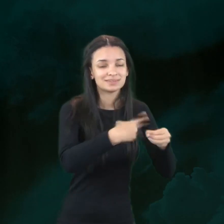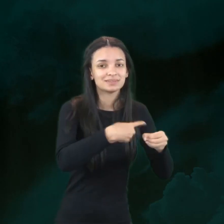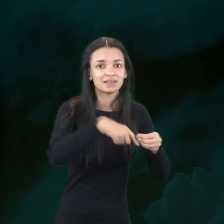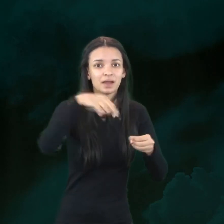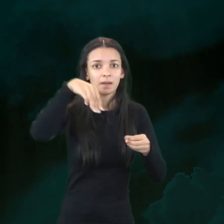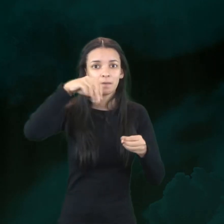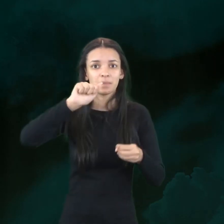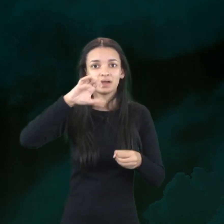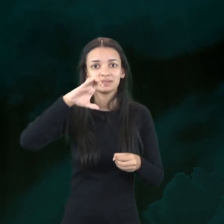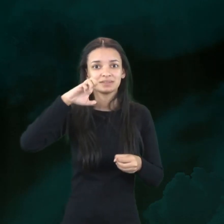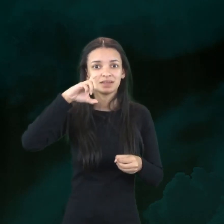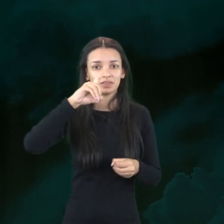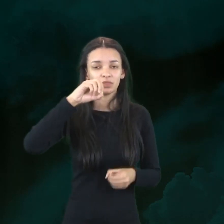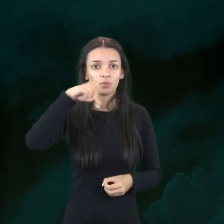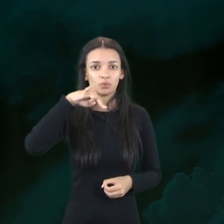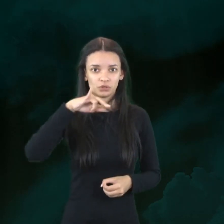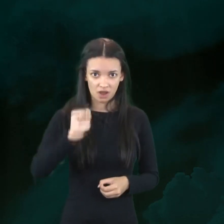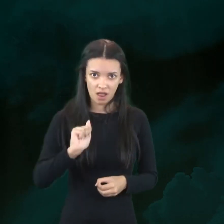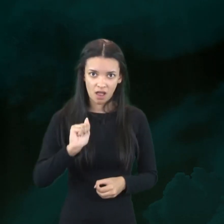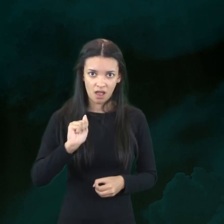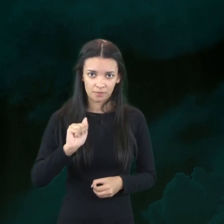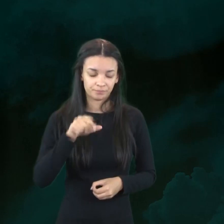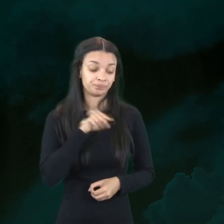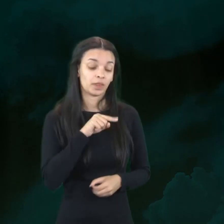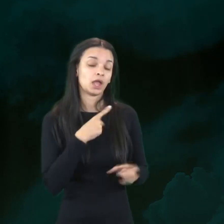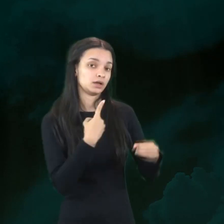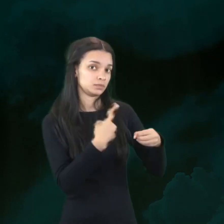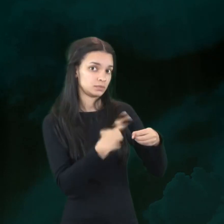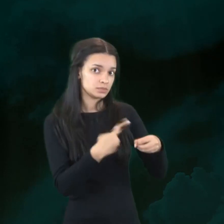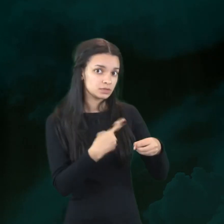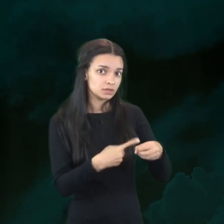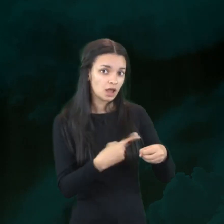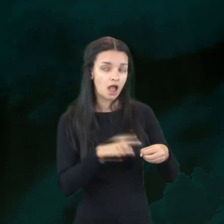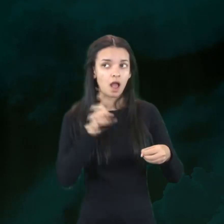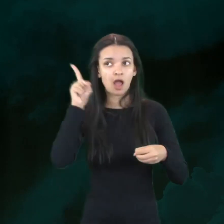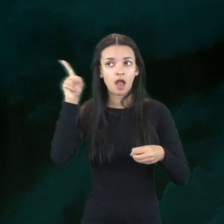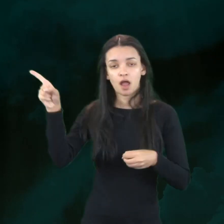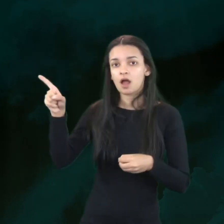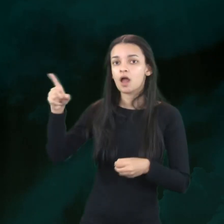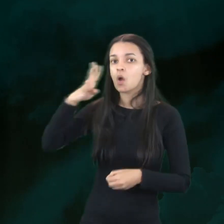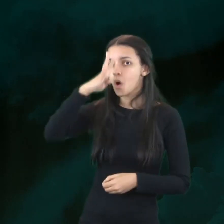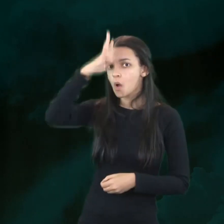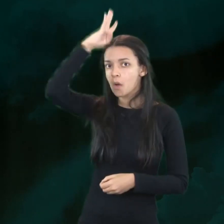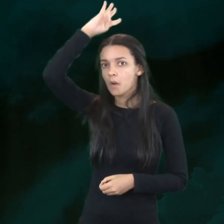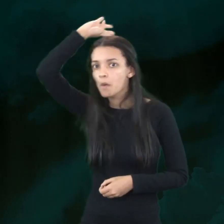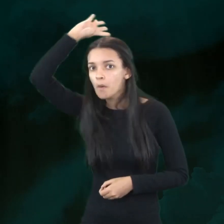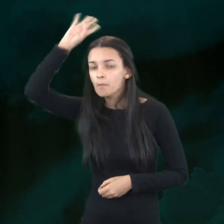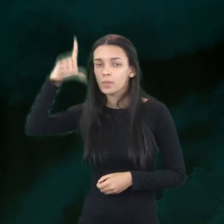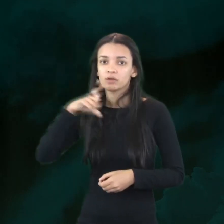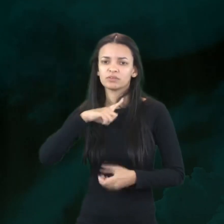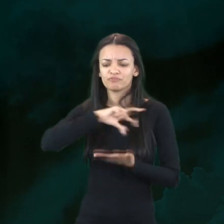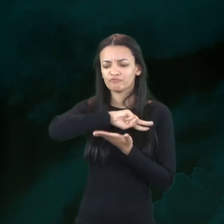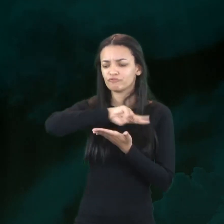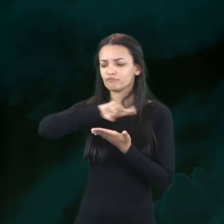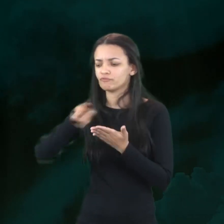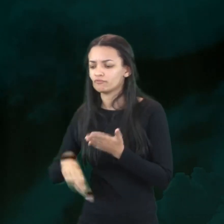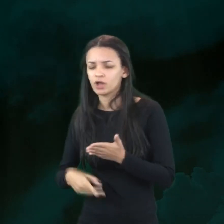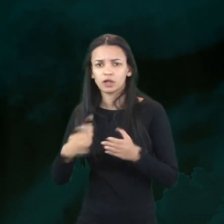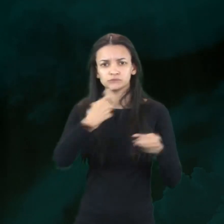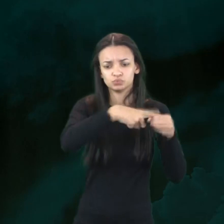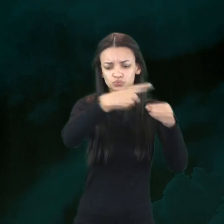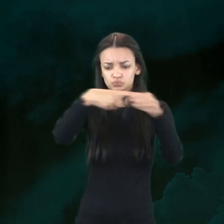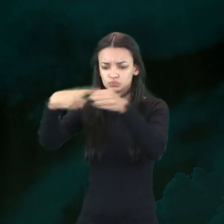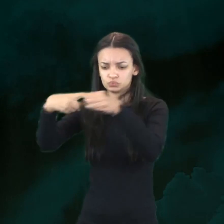e a Caia são duas regiões romanas que são formadas principalmente de gregos, de cidades gregas. Então, irmãos,